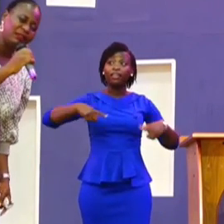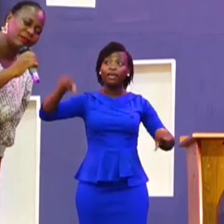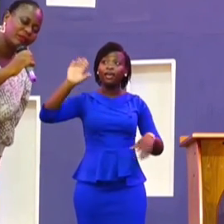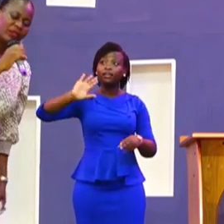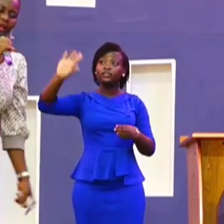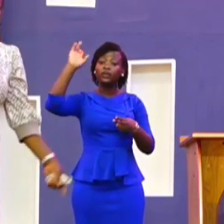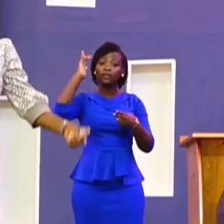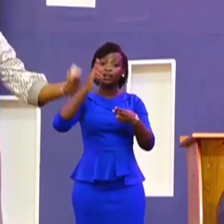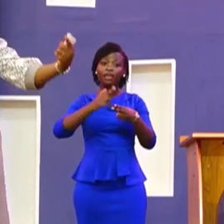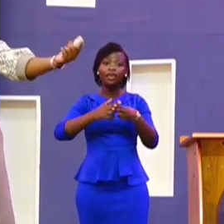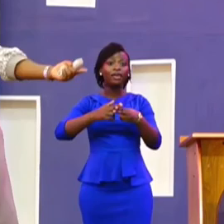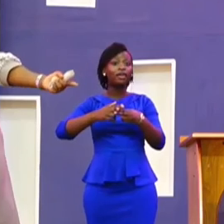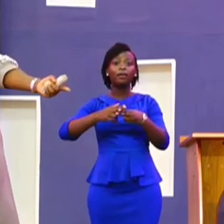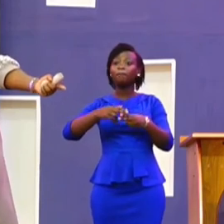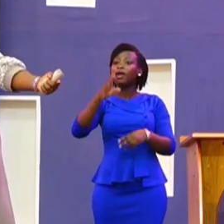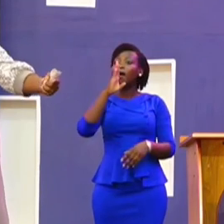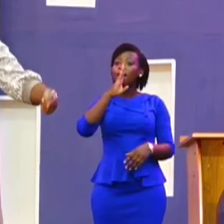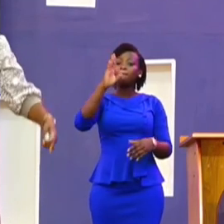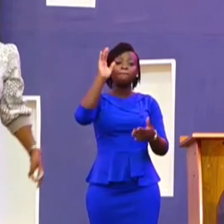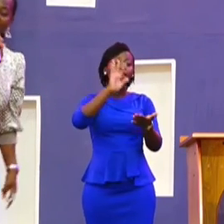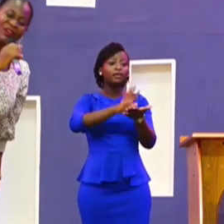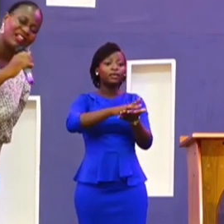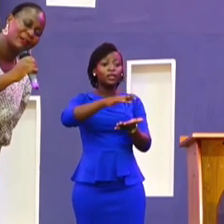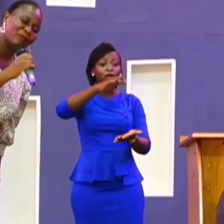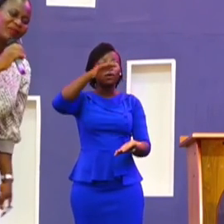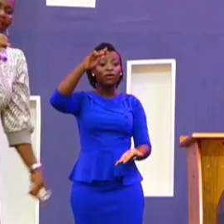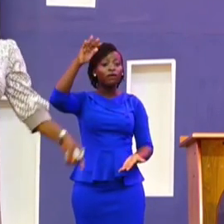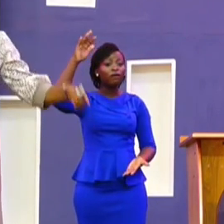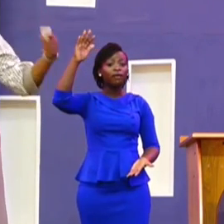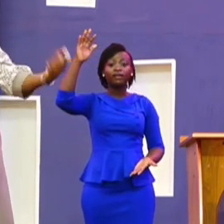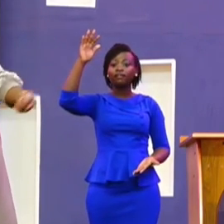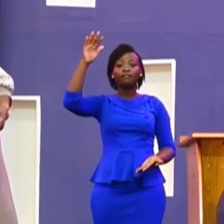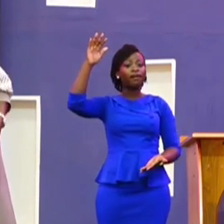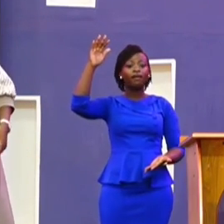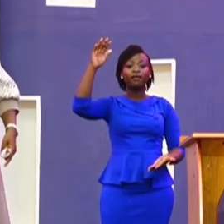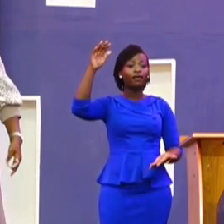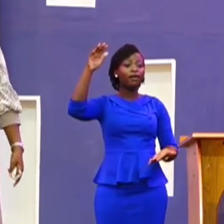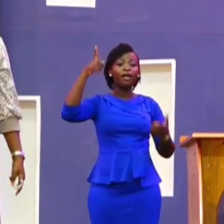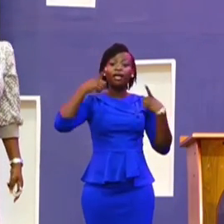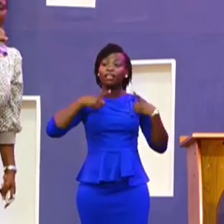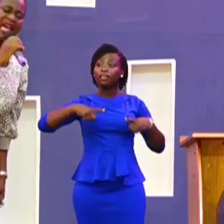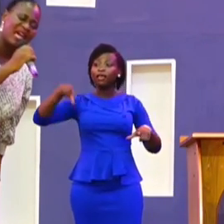name. Osobola kuyimuka ku bigere byo. Let your